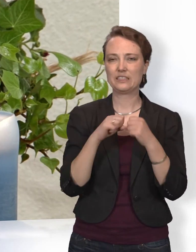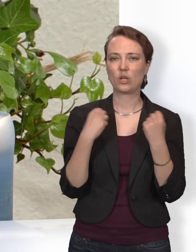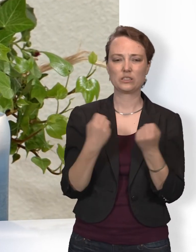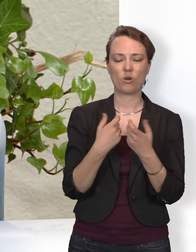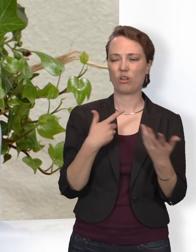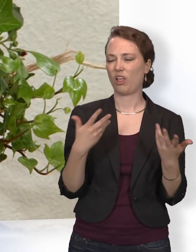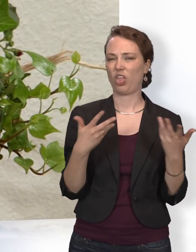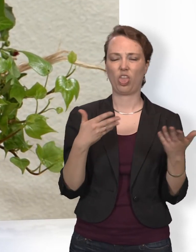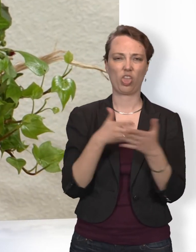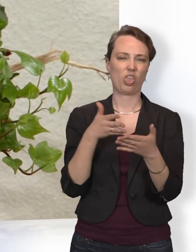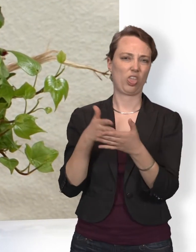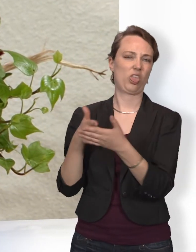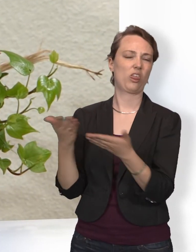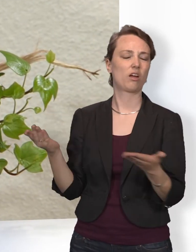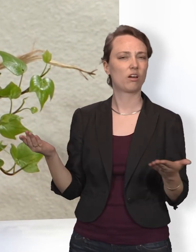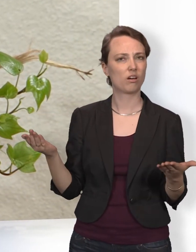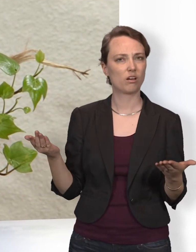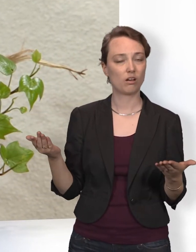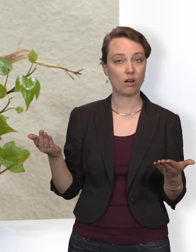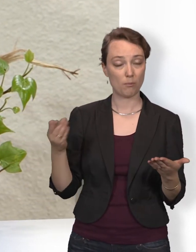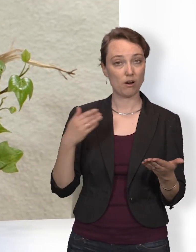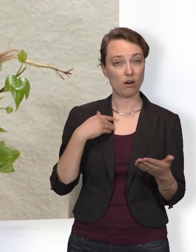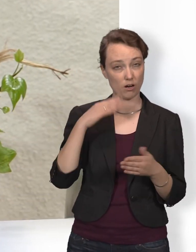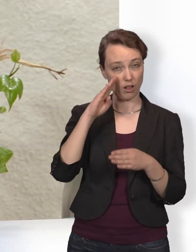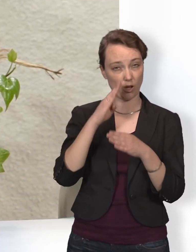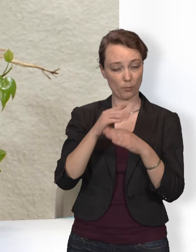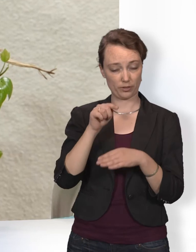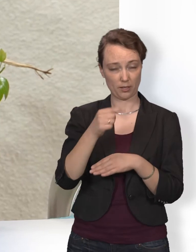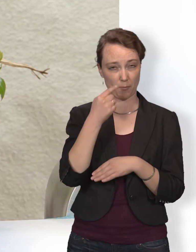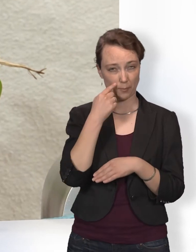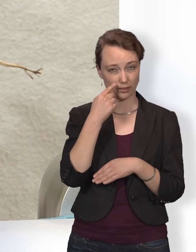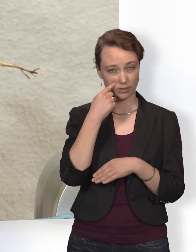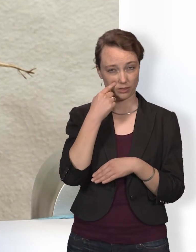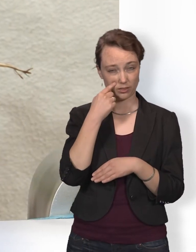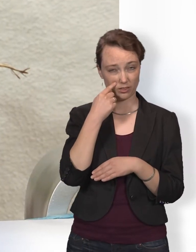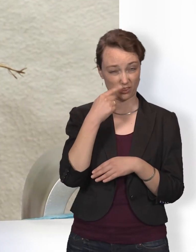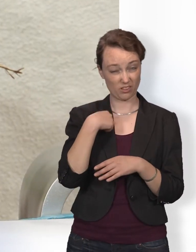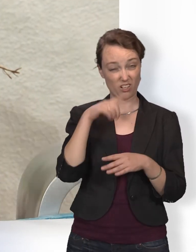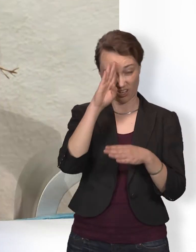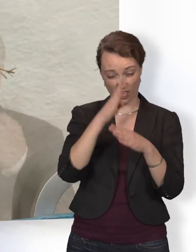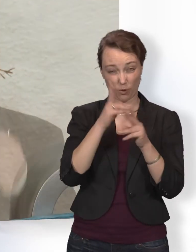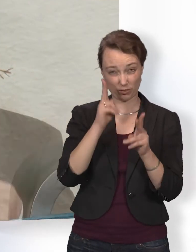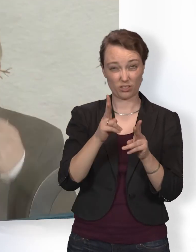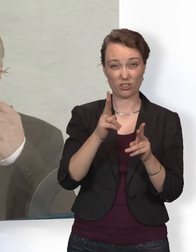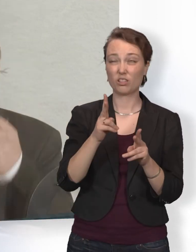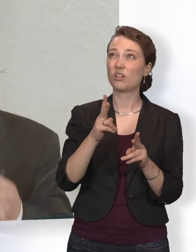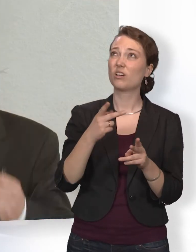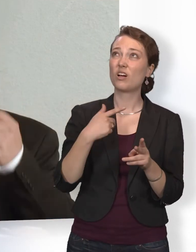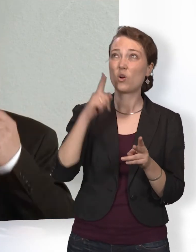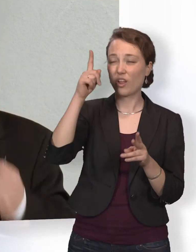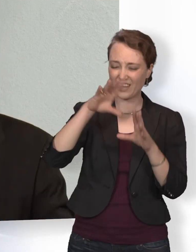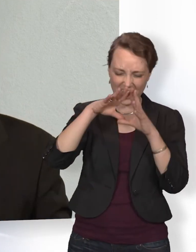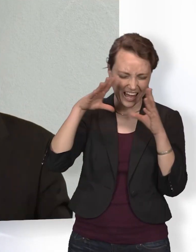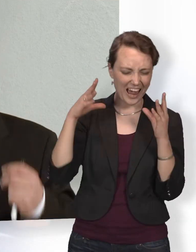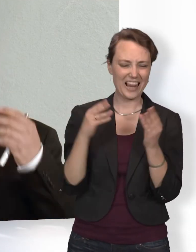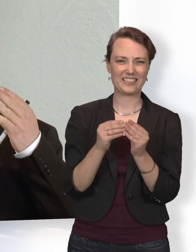noch auswissen. Glauben wir das in diesem Moment, dass Gott aus allem, was sich nach sinnlos, wertlos, versagt